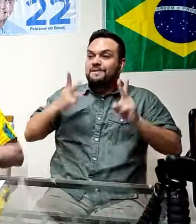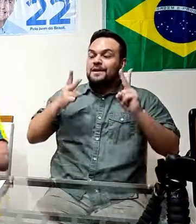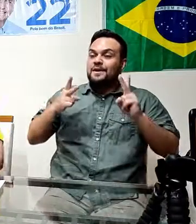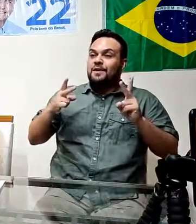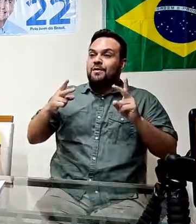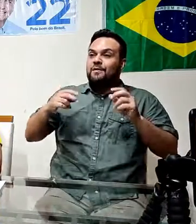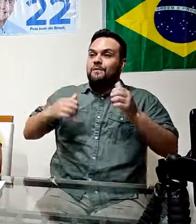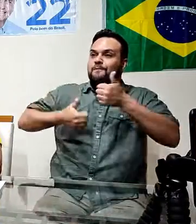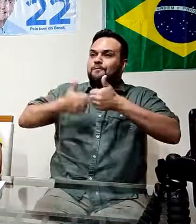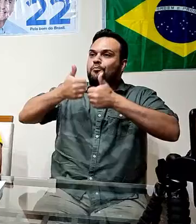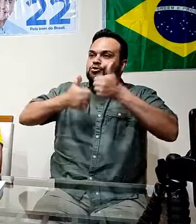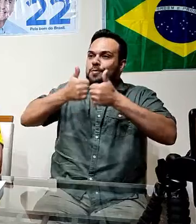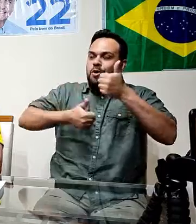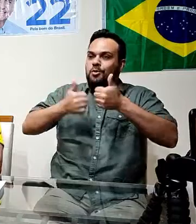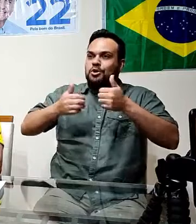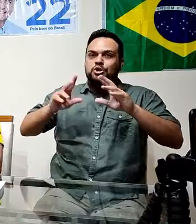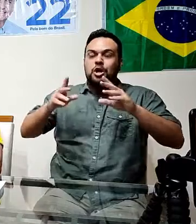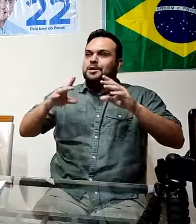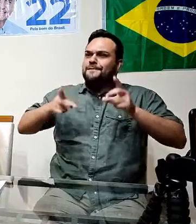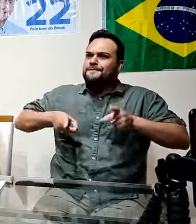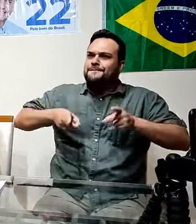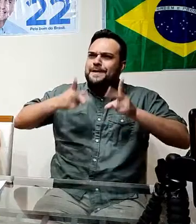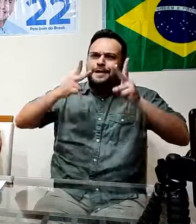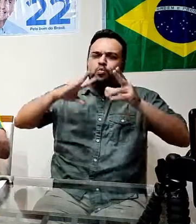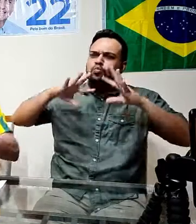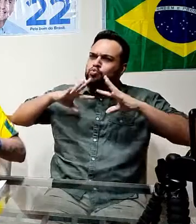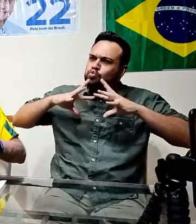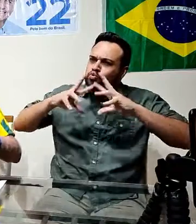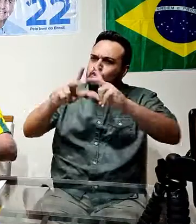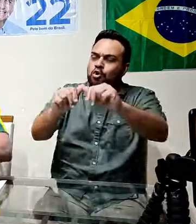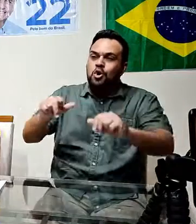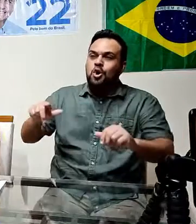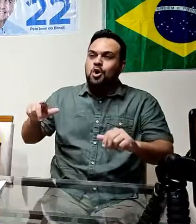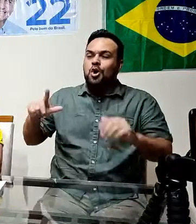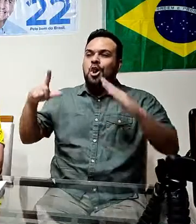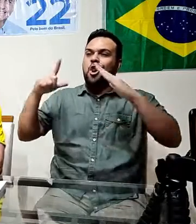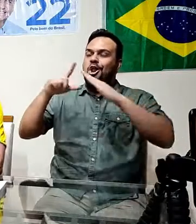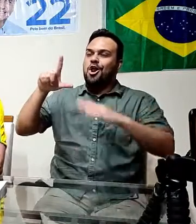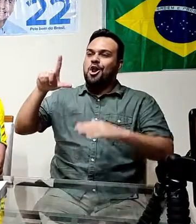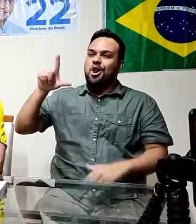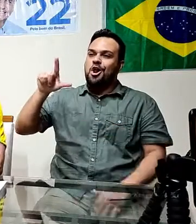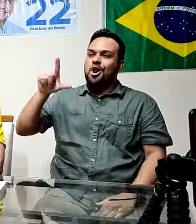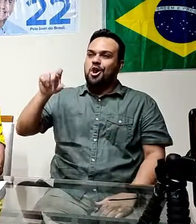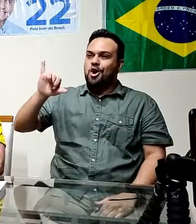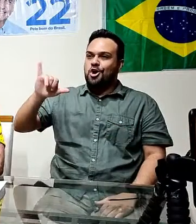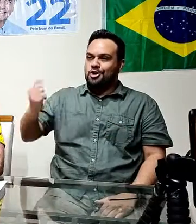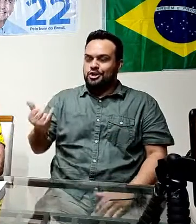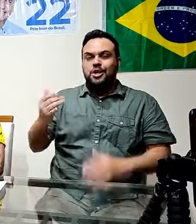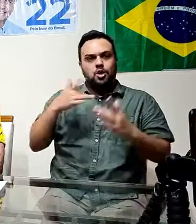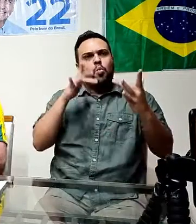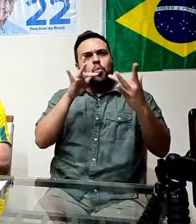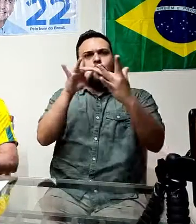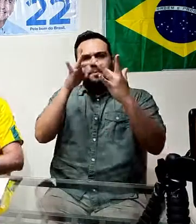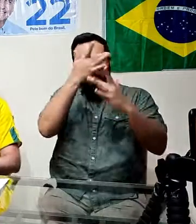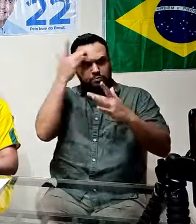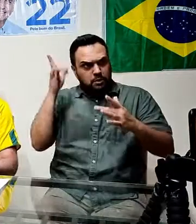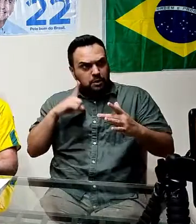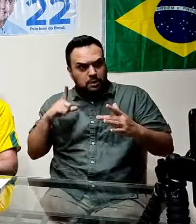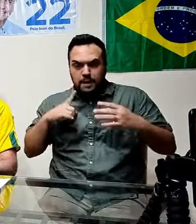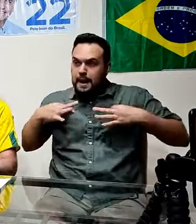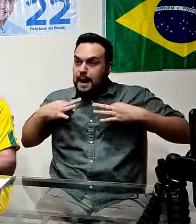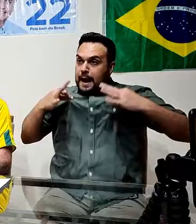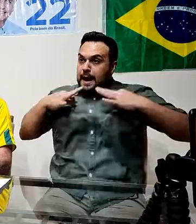Então, todas as camisas foram vendidas, pelo menos nessas lojas que nós fizemos contato através dessas pessoas. Eu peço a